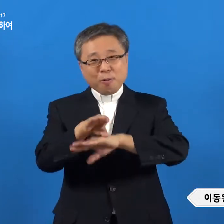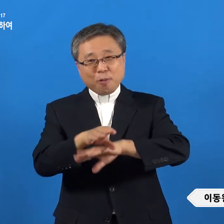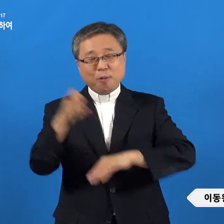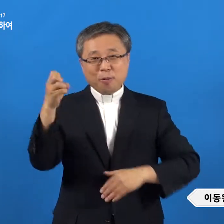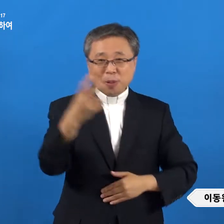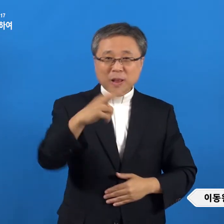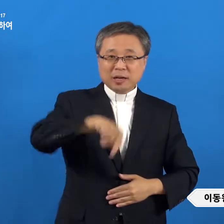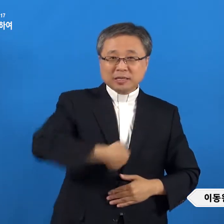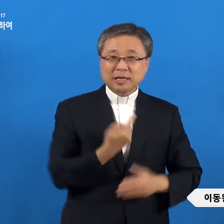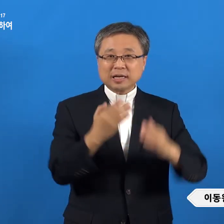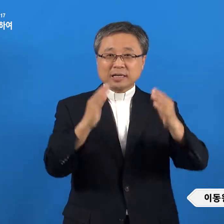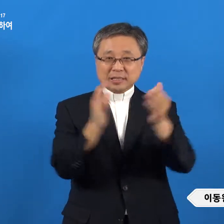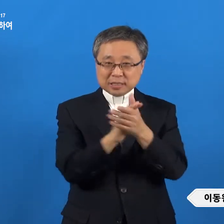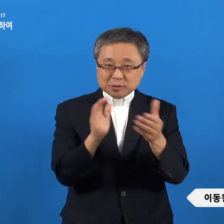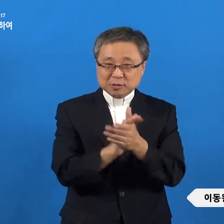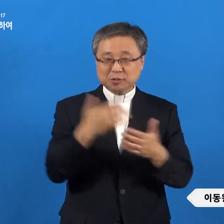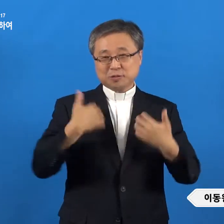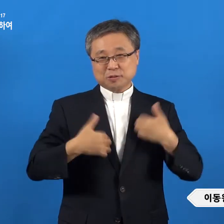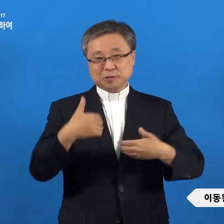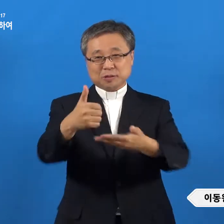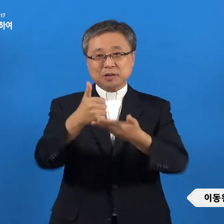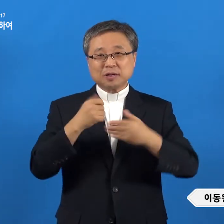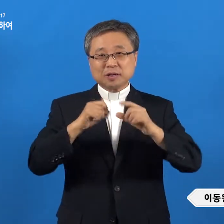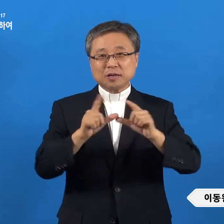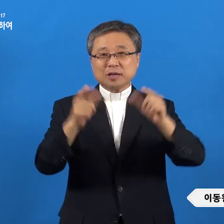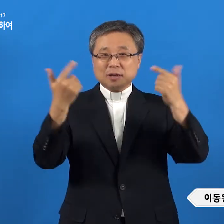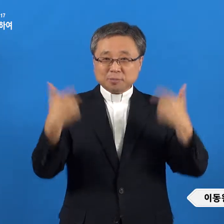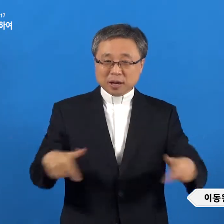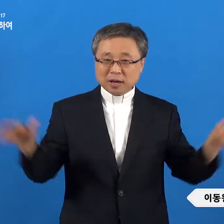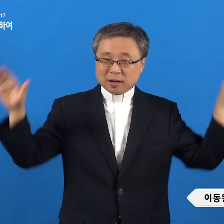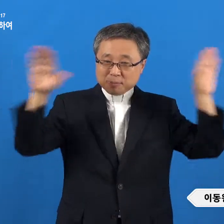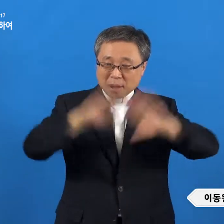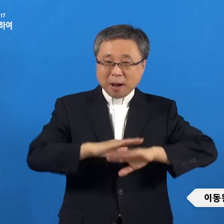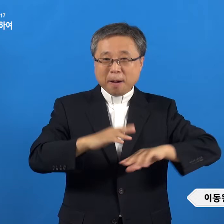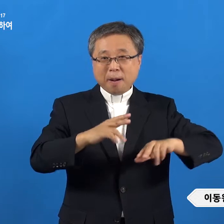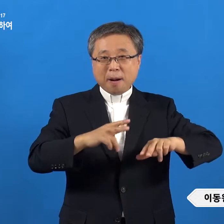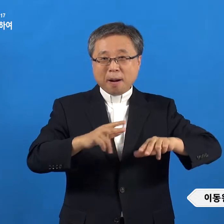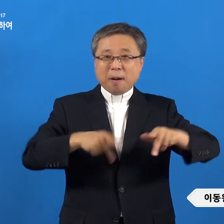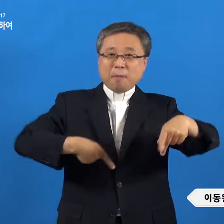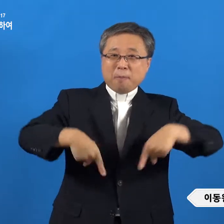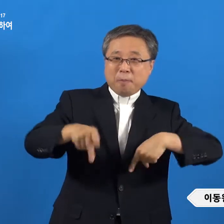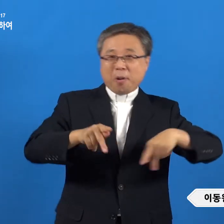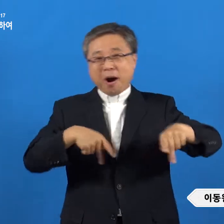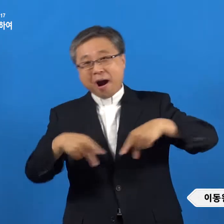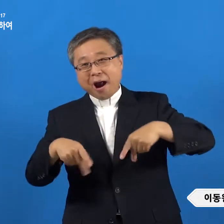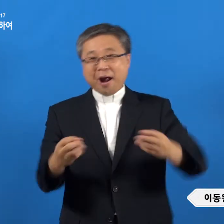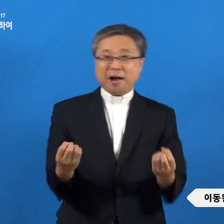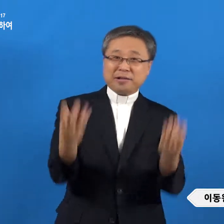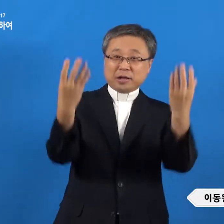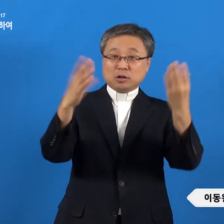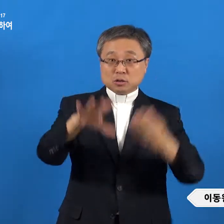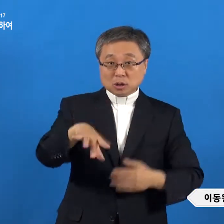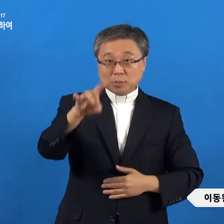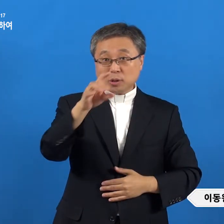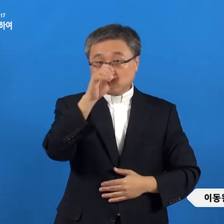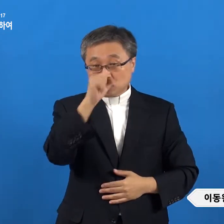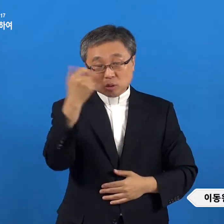자기의 친구들을 초청해서 거의 매일 밤 파티를 열었습니다. 네, 처음에 좋았지. 파티를 계속